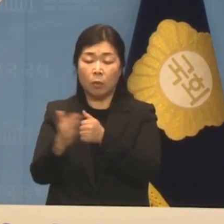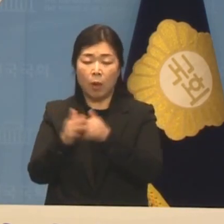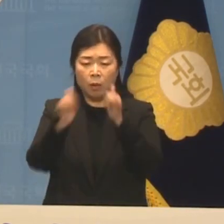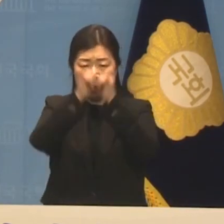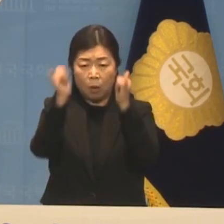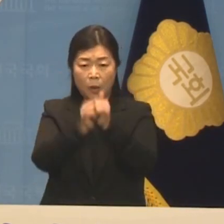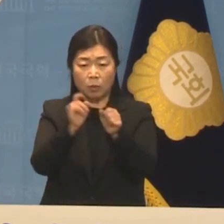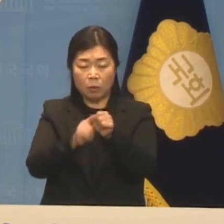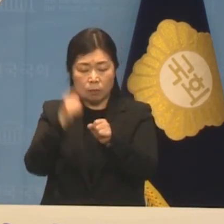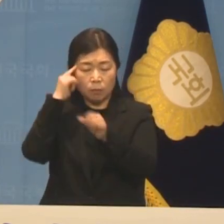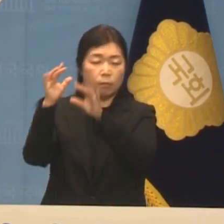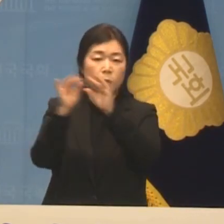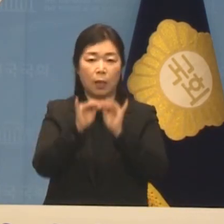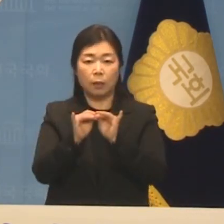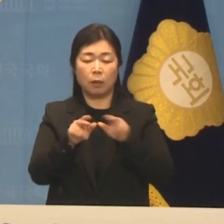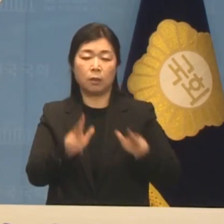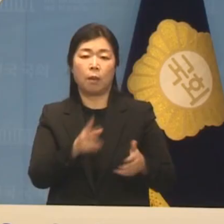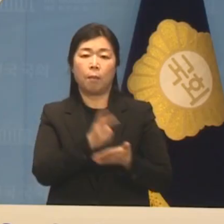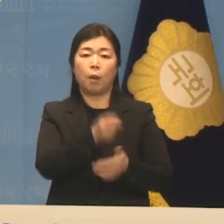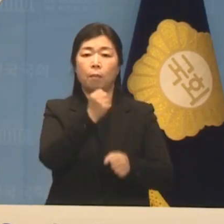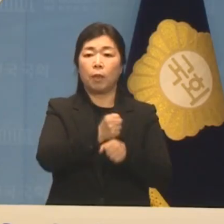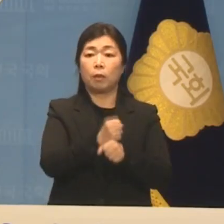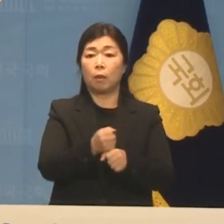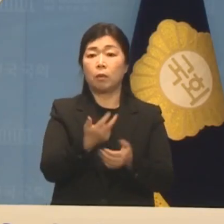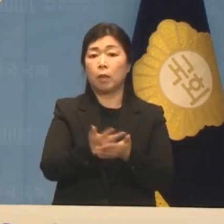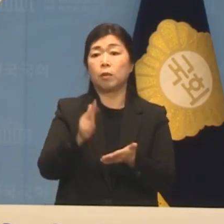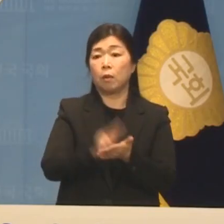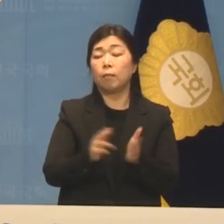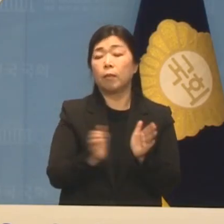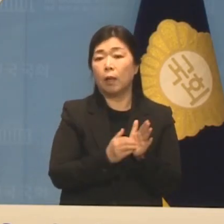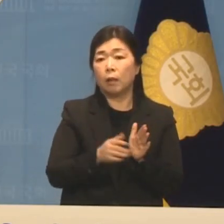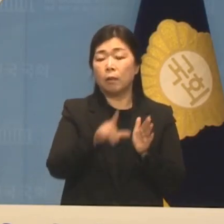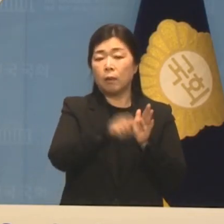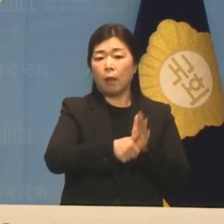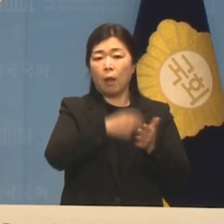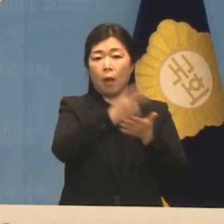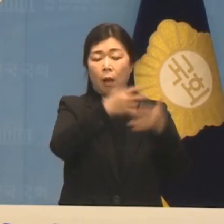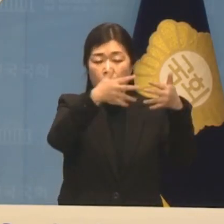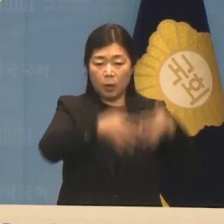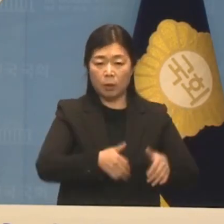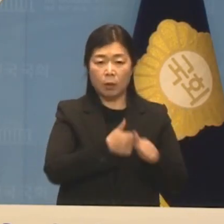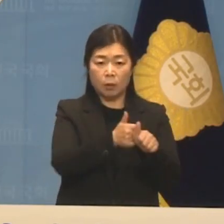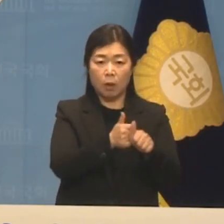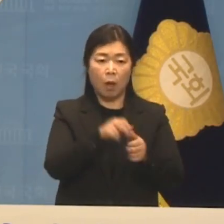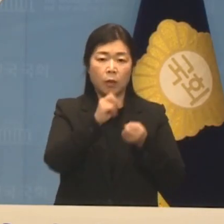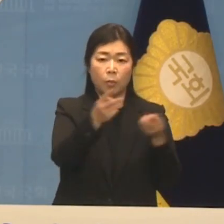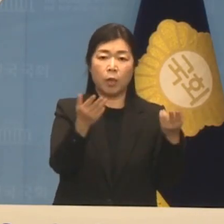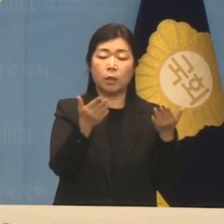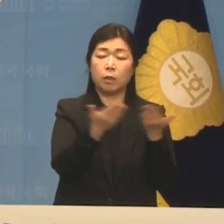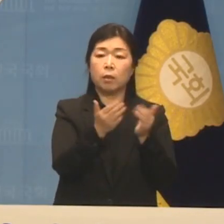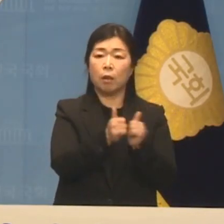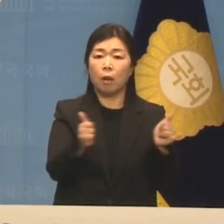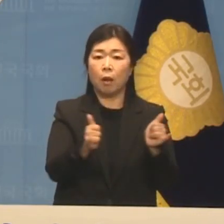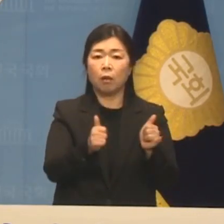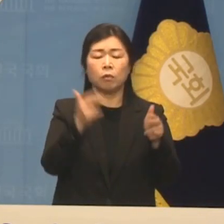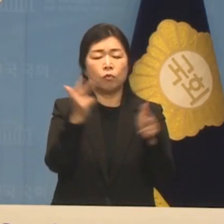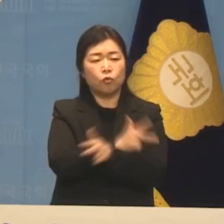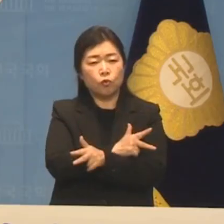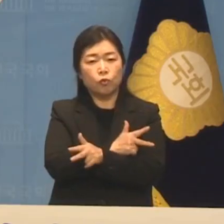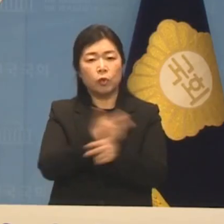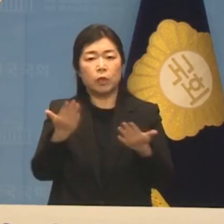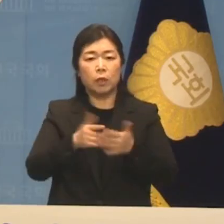이루어지고 현행법이 제정되었습니다. 당시 합의에 따라 택배기사 주 최대